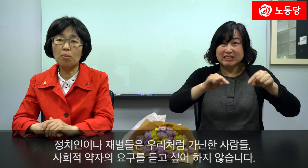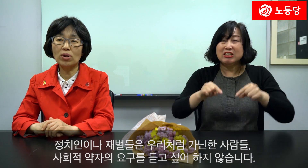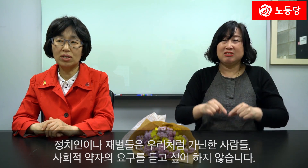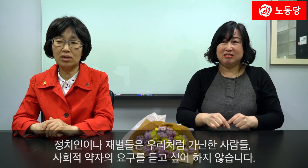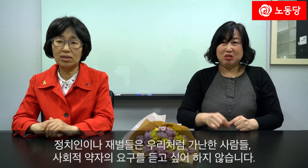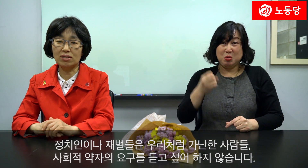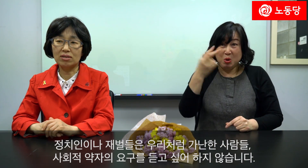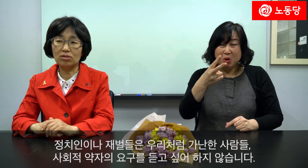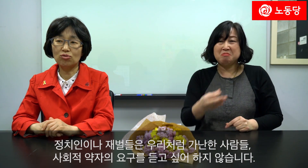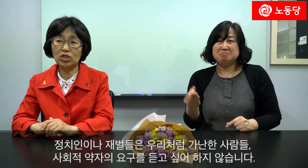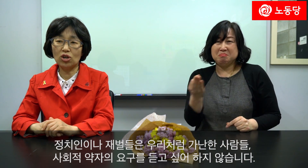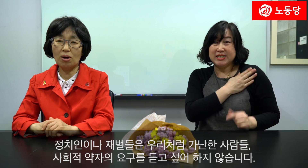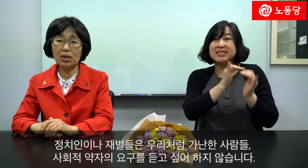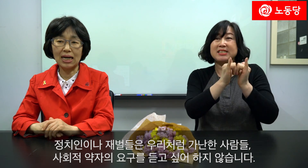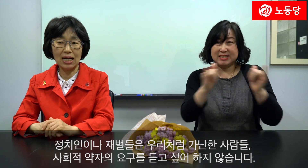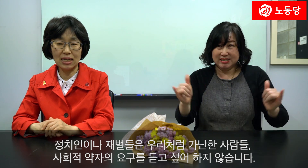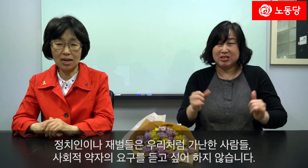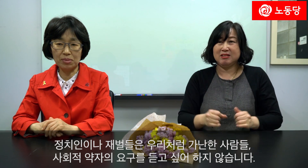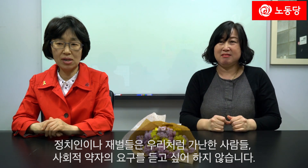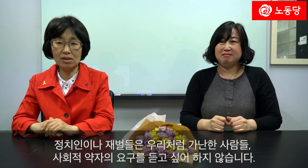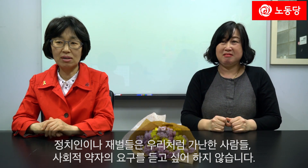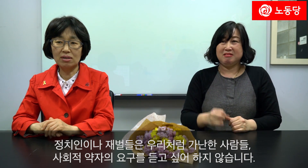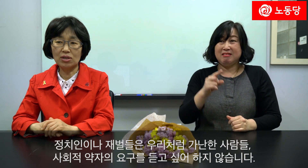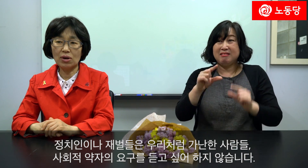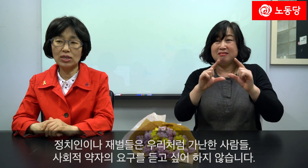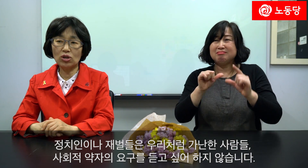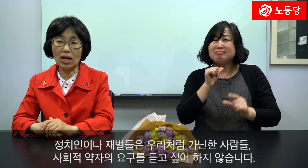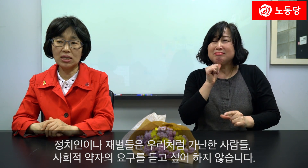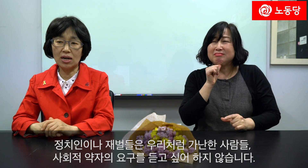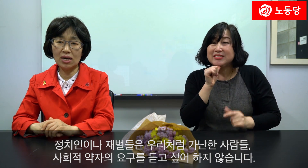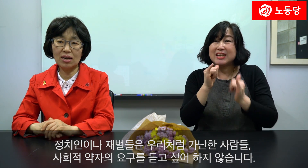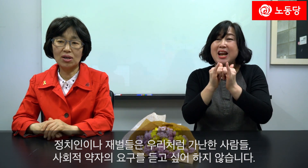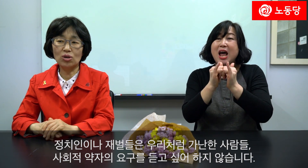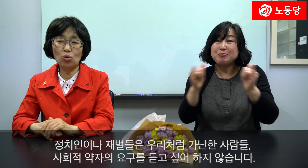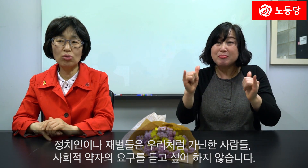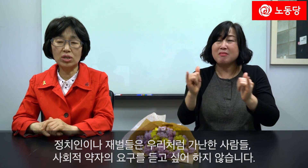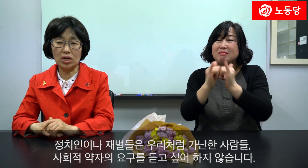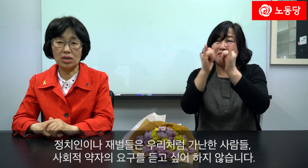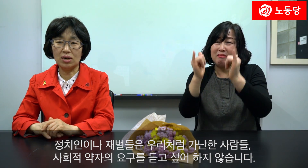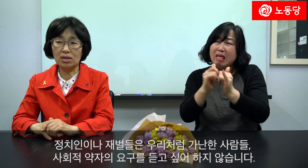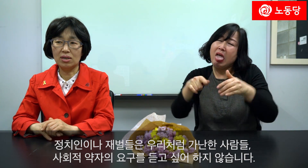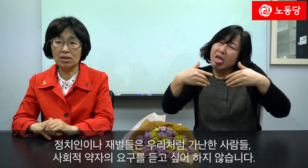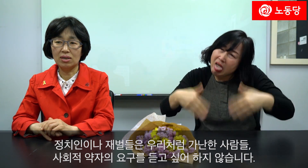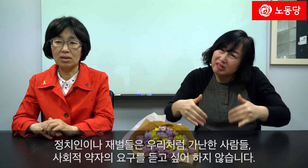정치인이나 재벌들은 우리처럼 가난한 사람들, 사회적 약자의